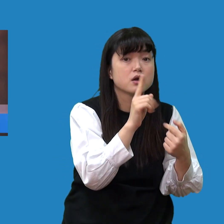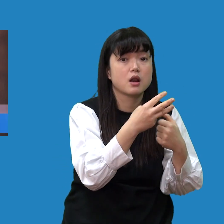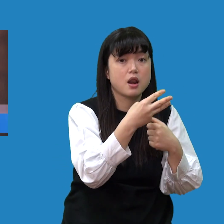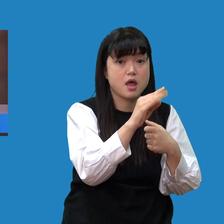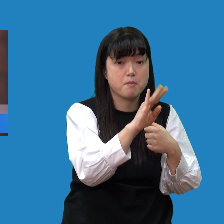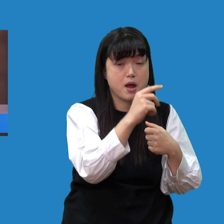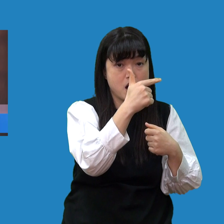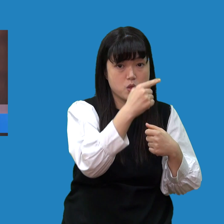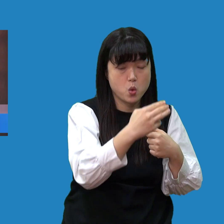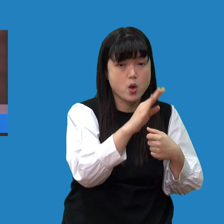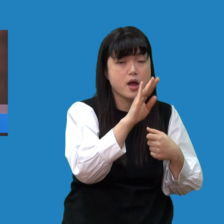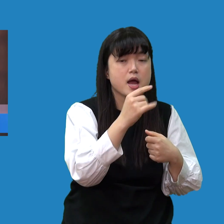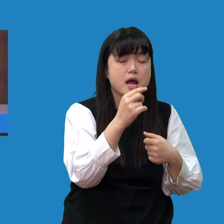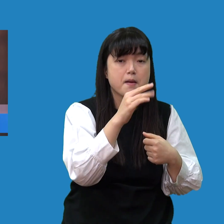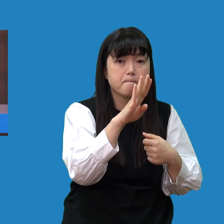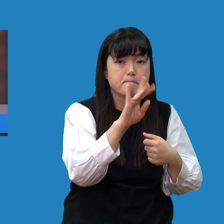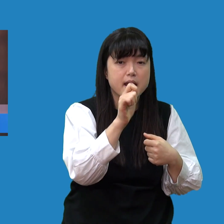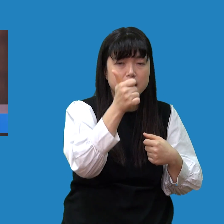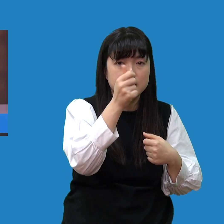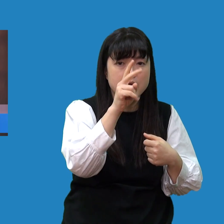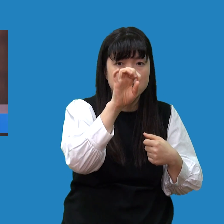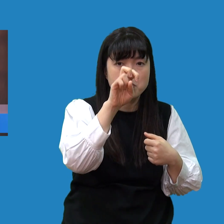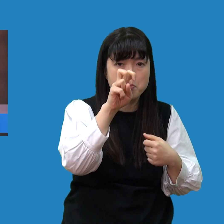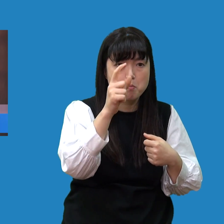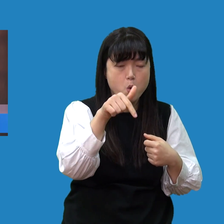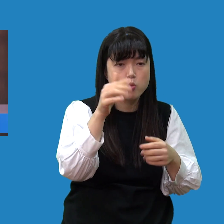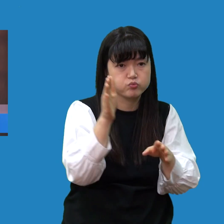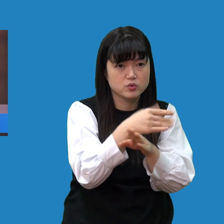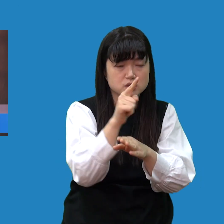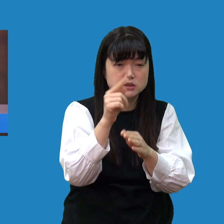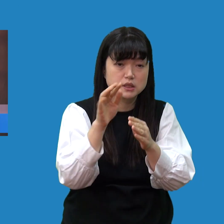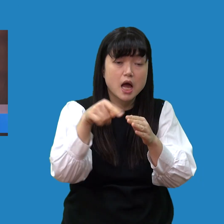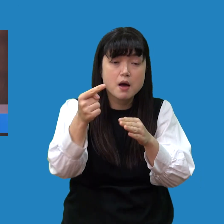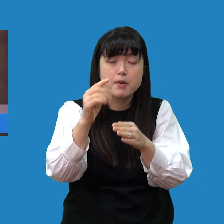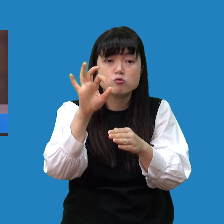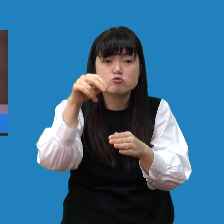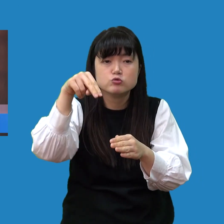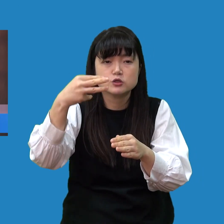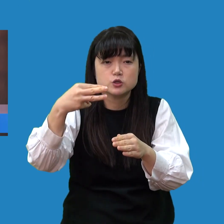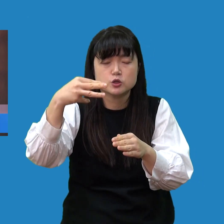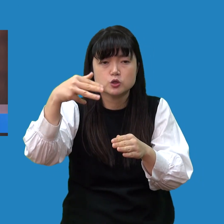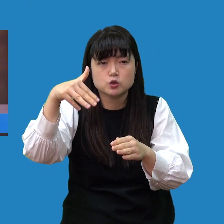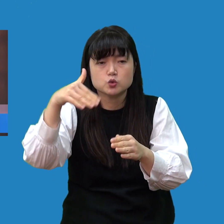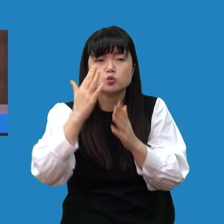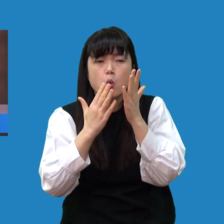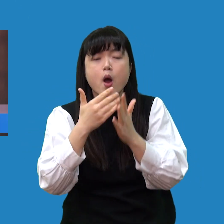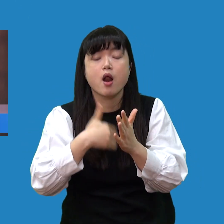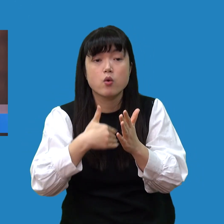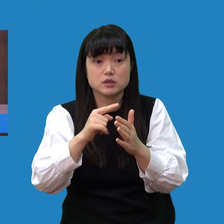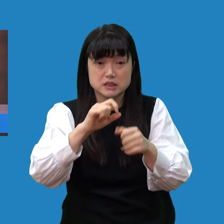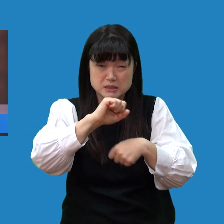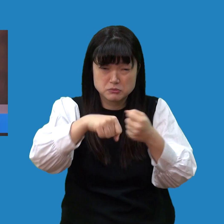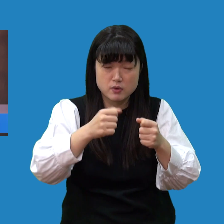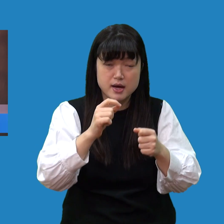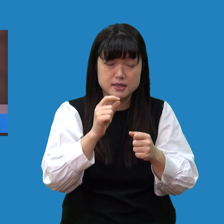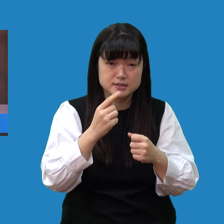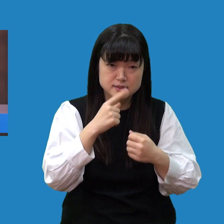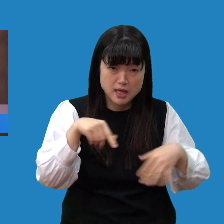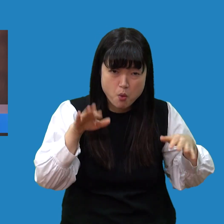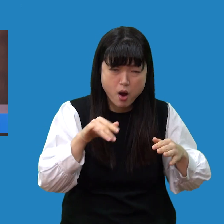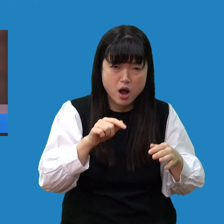말하되 레바논의 백향목으로부터 다음에 나는 우슬초까지 하고 그가 또 짐승과